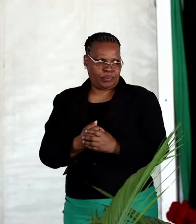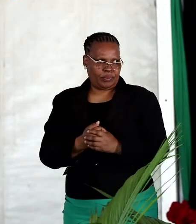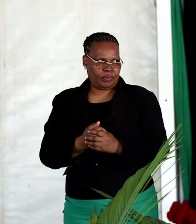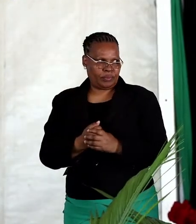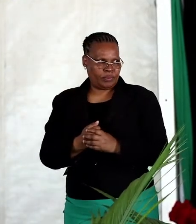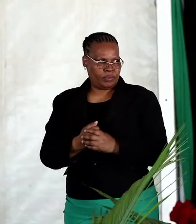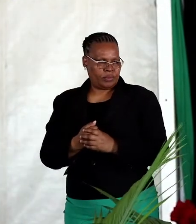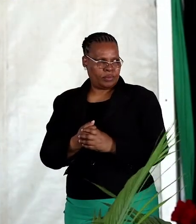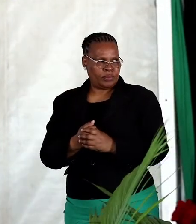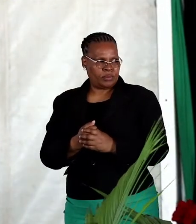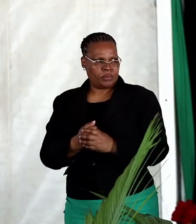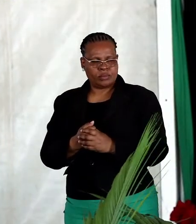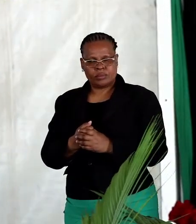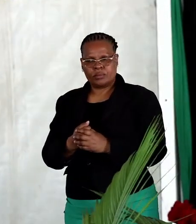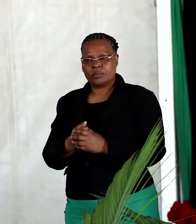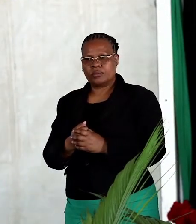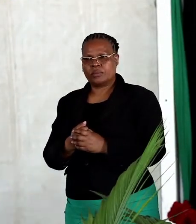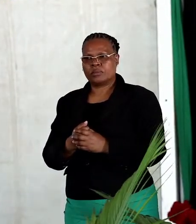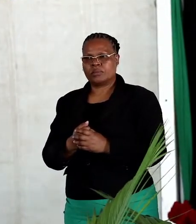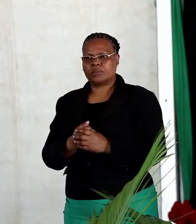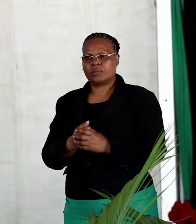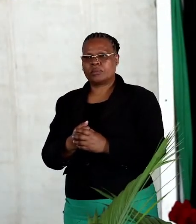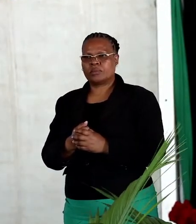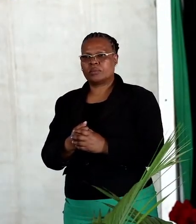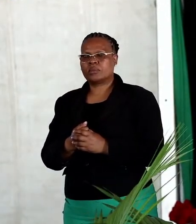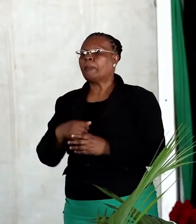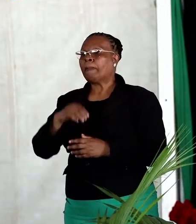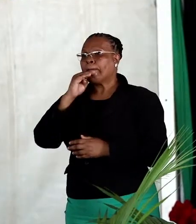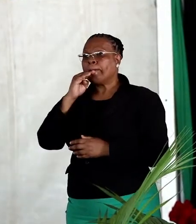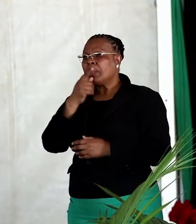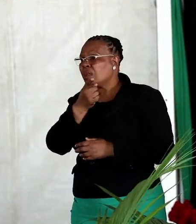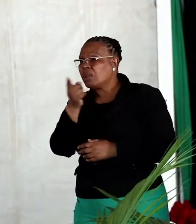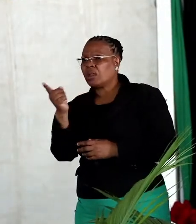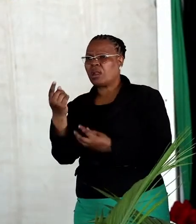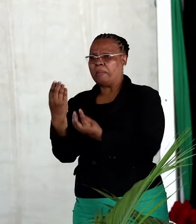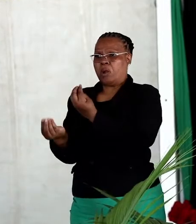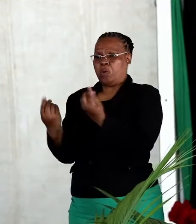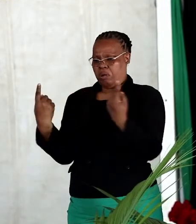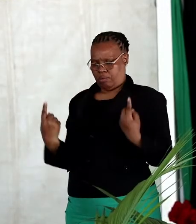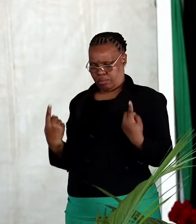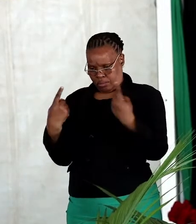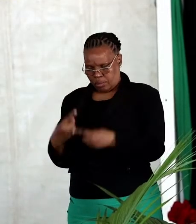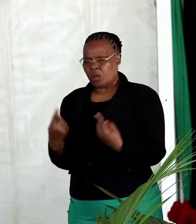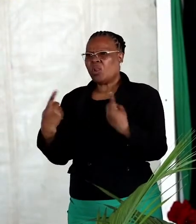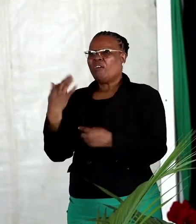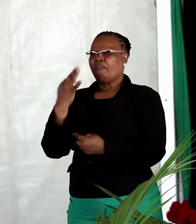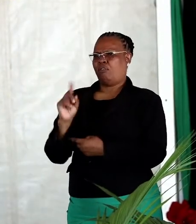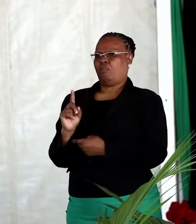Kuba nilapha nje nonke nimele amakhayeni uqala.